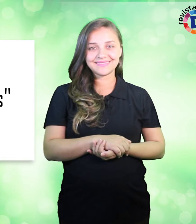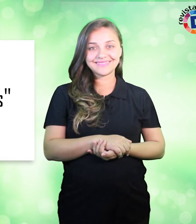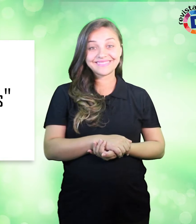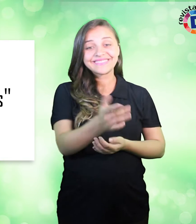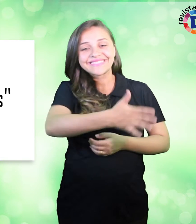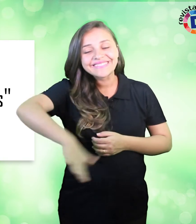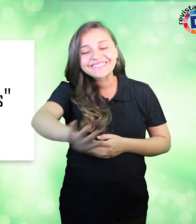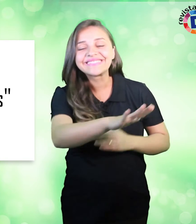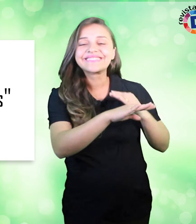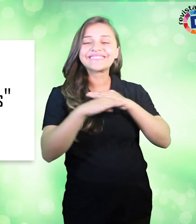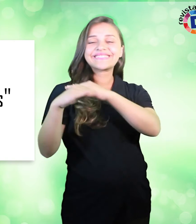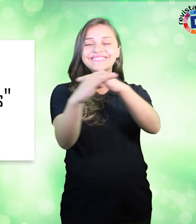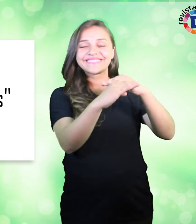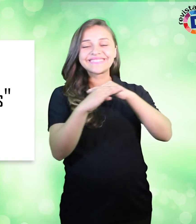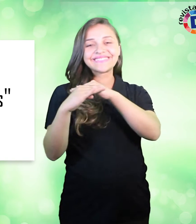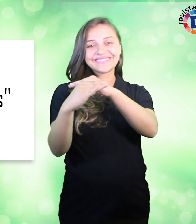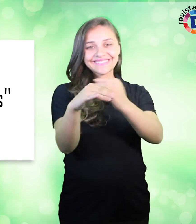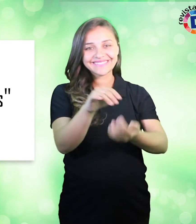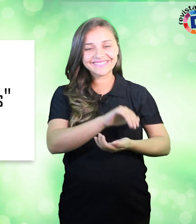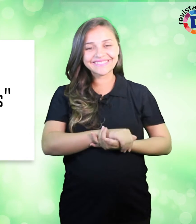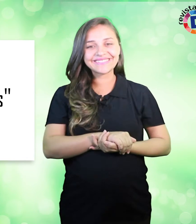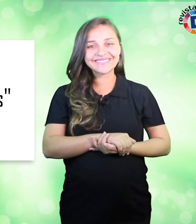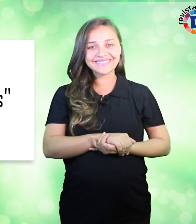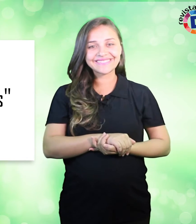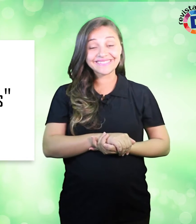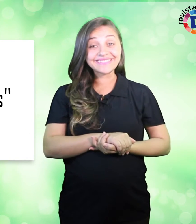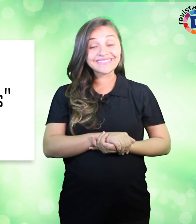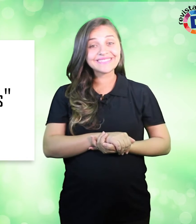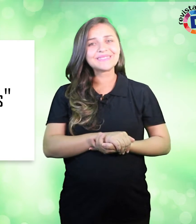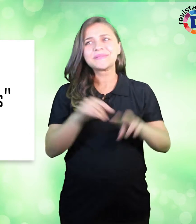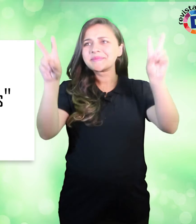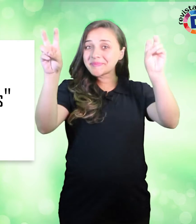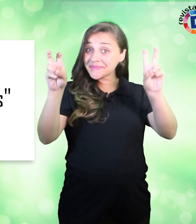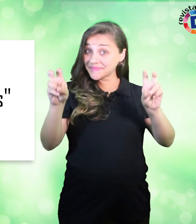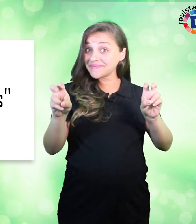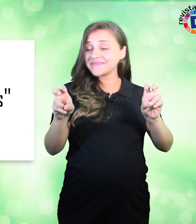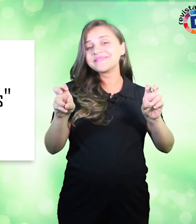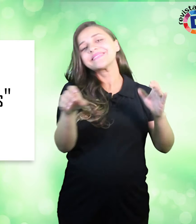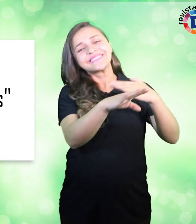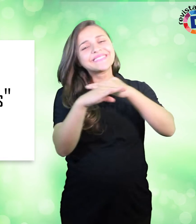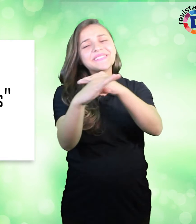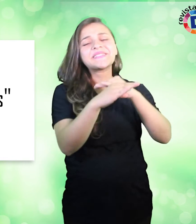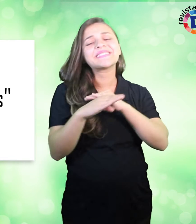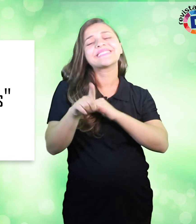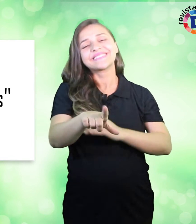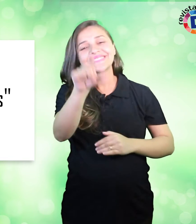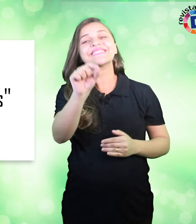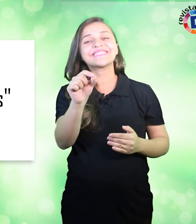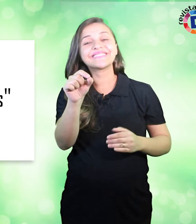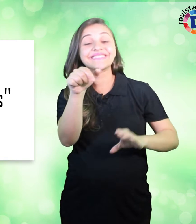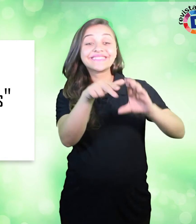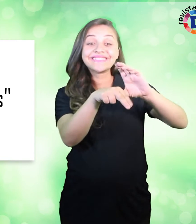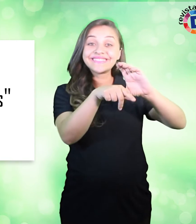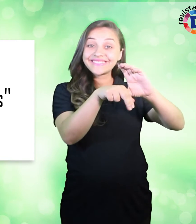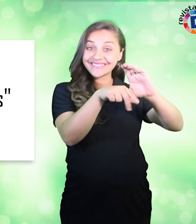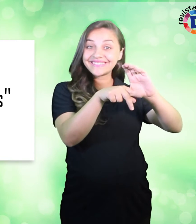Somos todos iguais. A igualdade é o tema escolhido para o Teleton